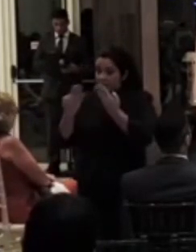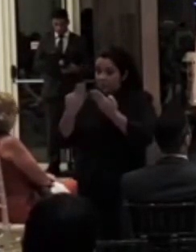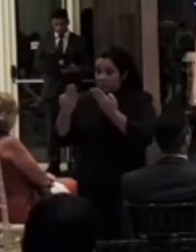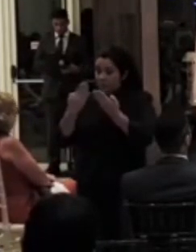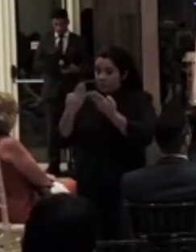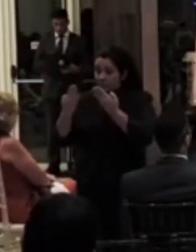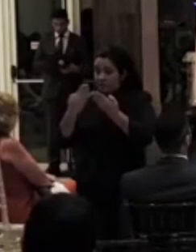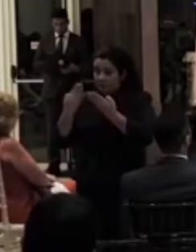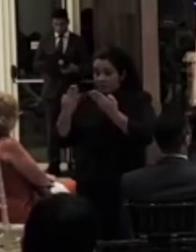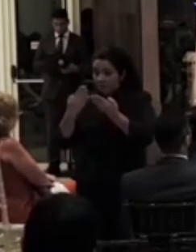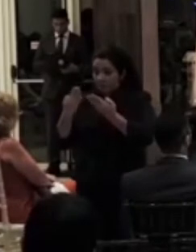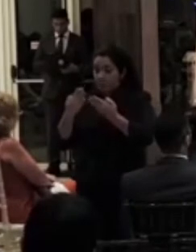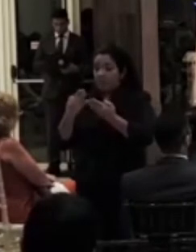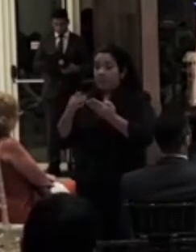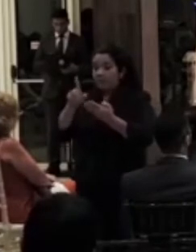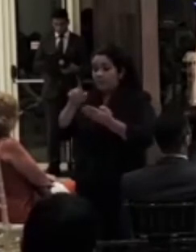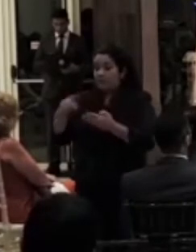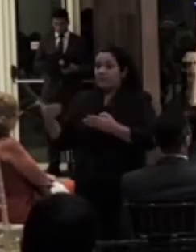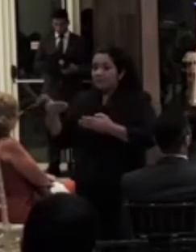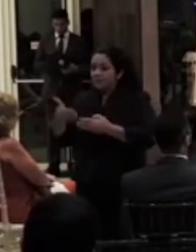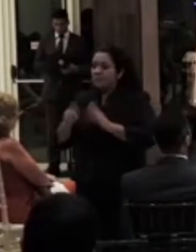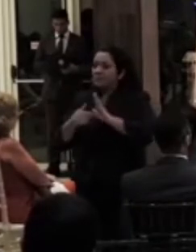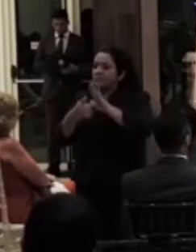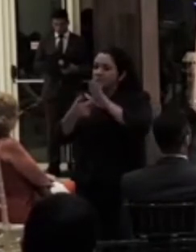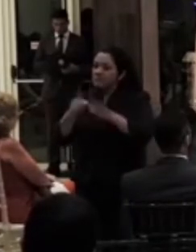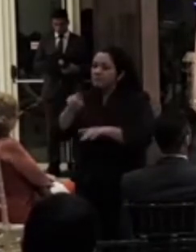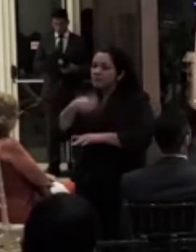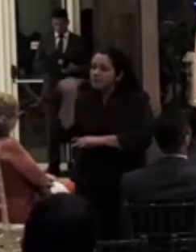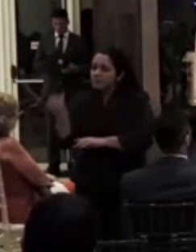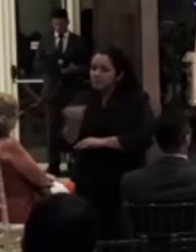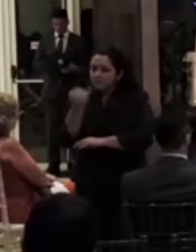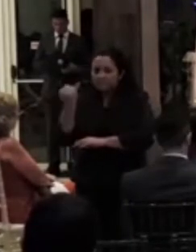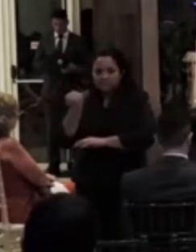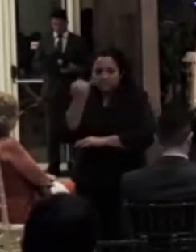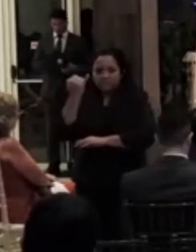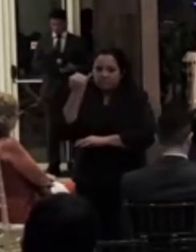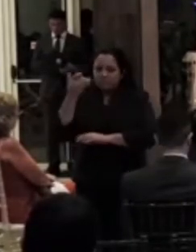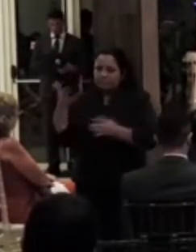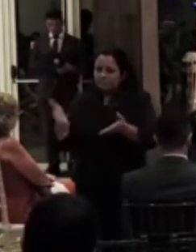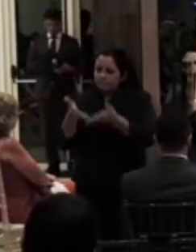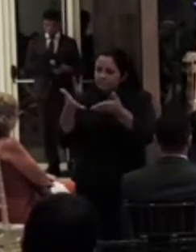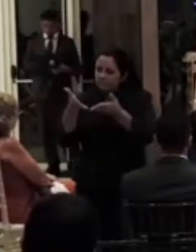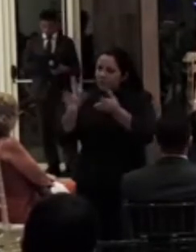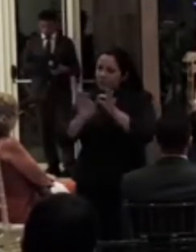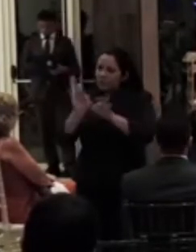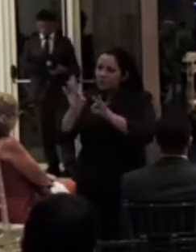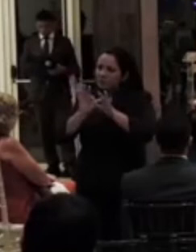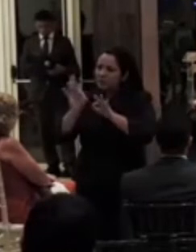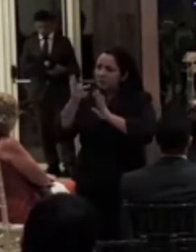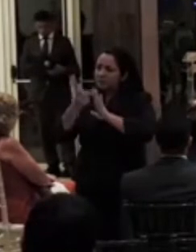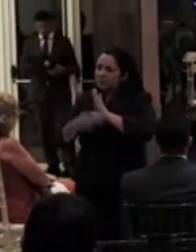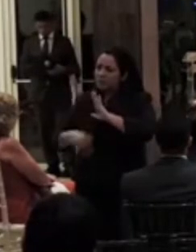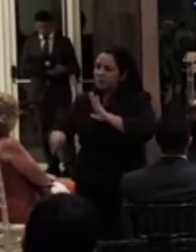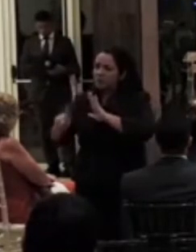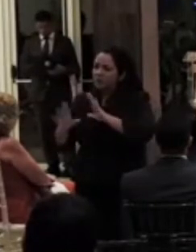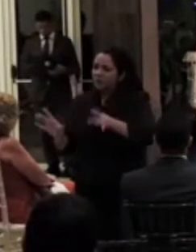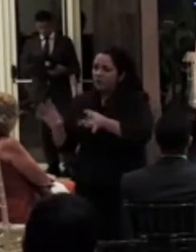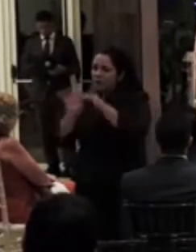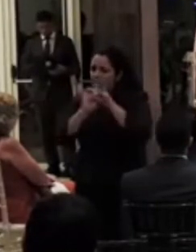Ronaldo Pilate, e destaco a importância da SBP na construção desse projeto de união da